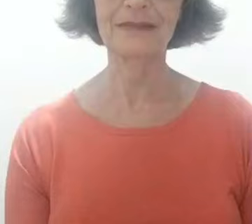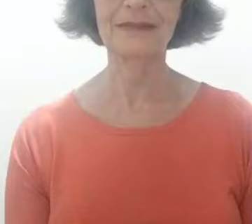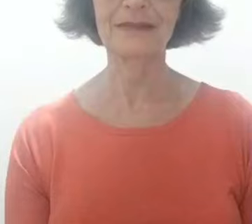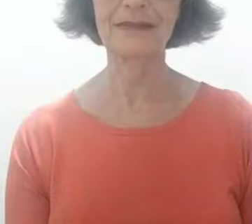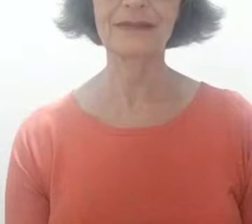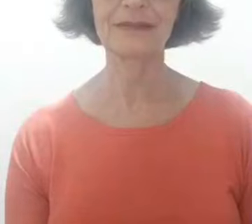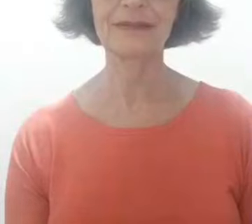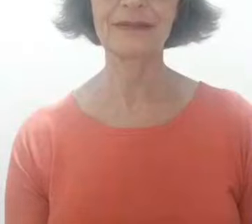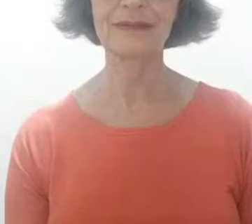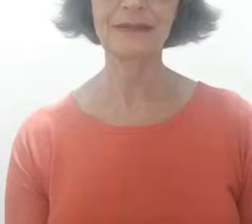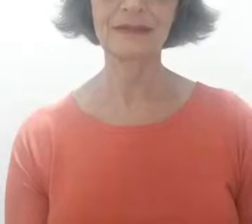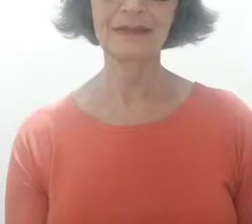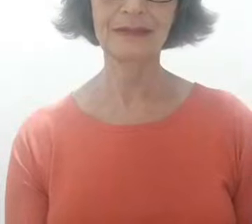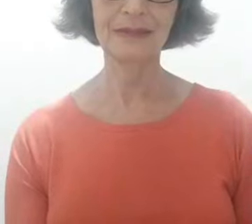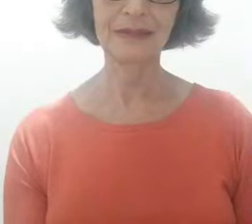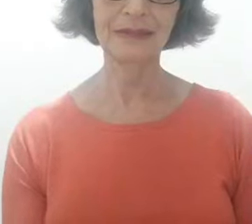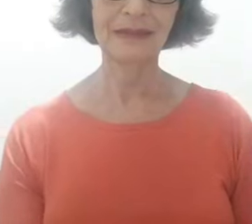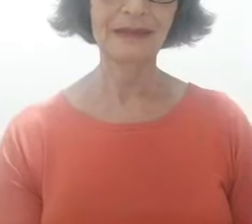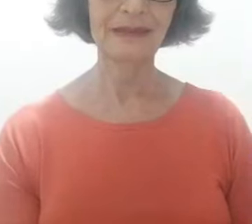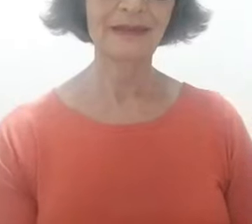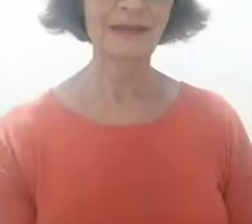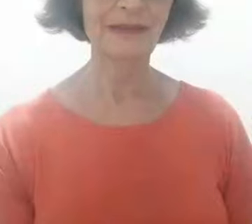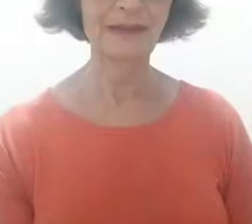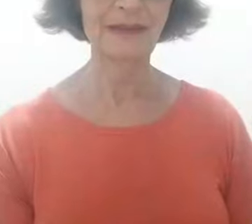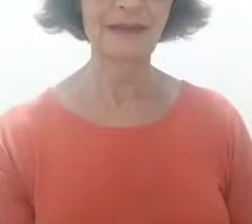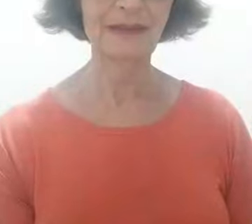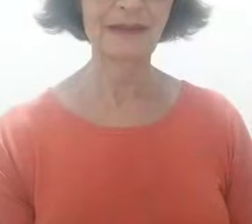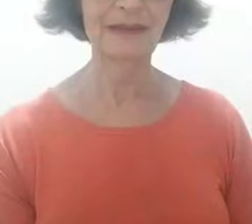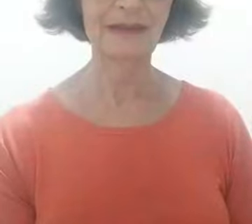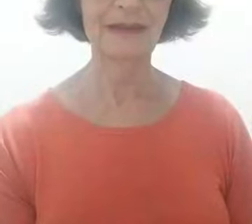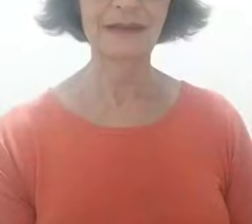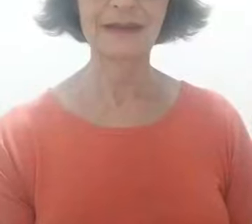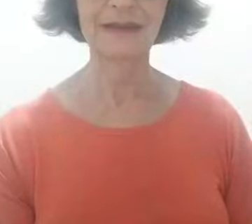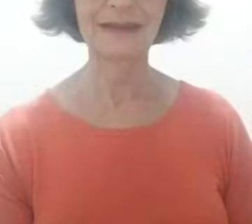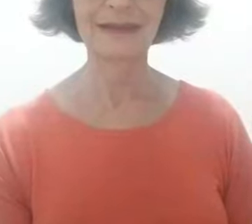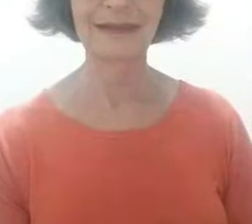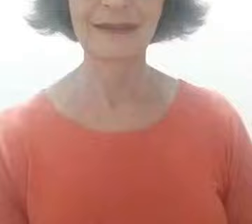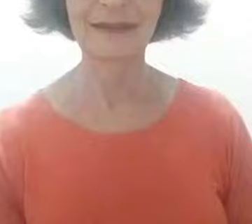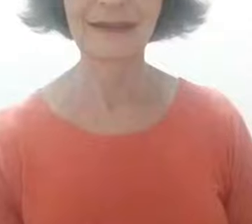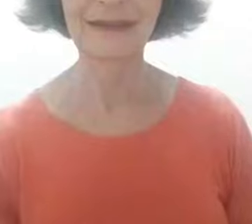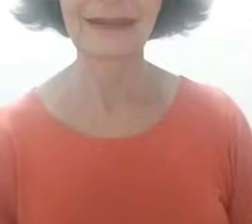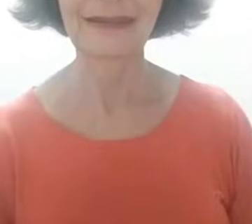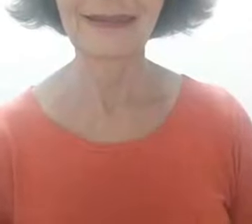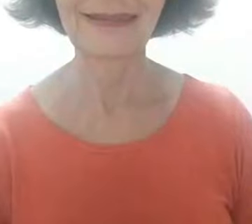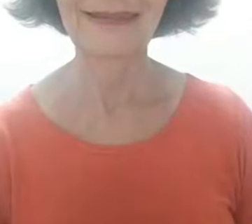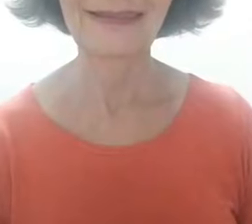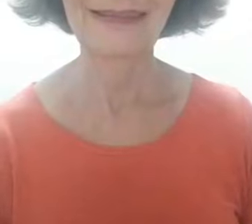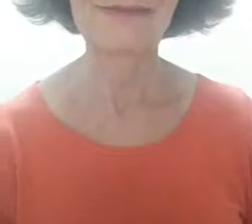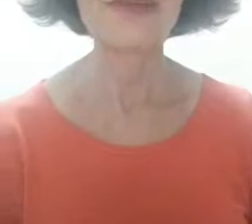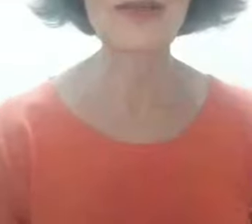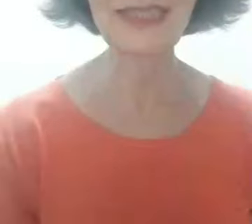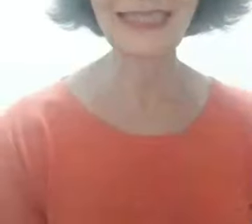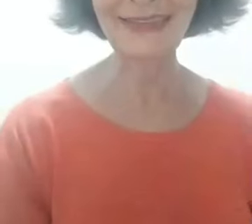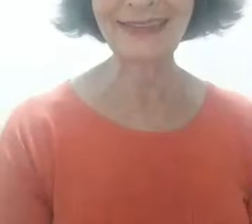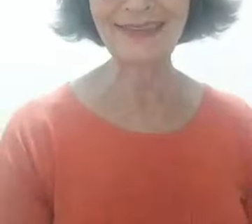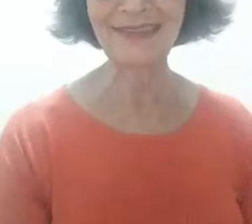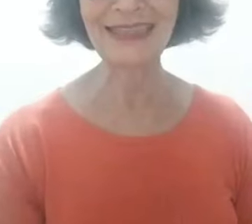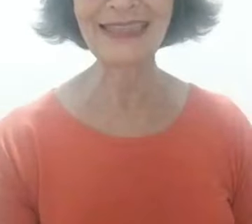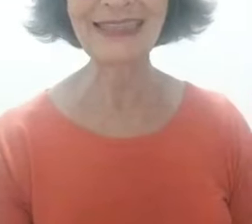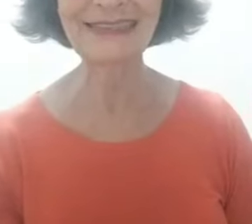Nossa, ela ainda vai entrar. Pode ir saudando as pessoas que a Dinalva já vai entrar.